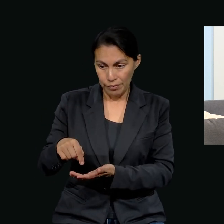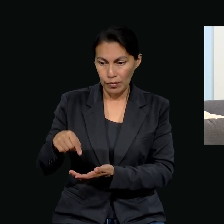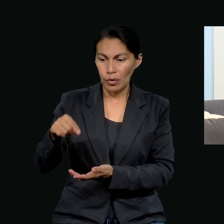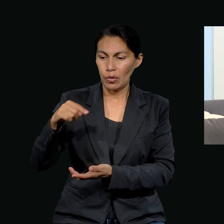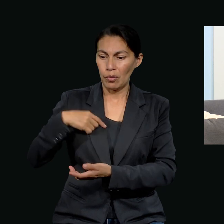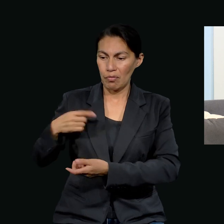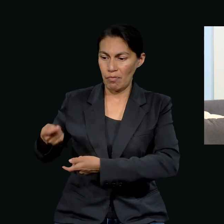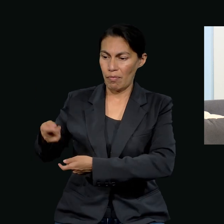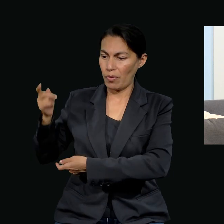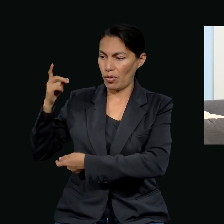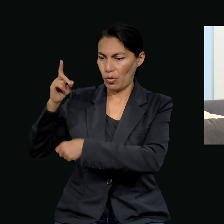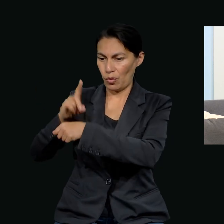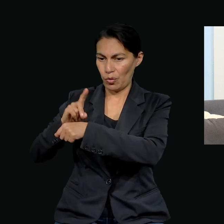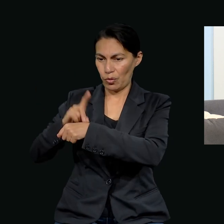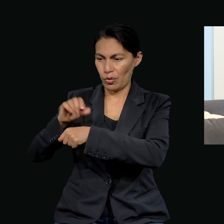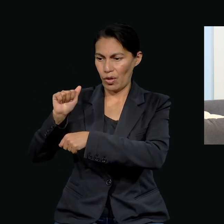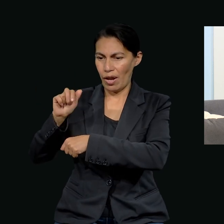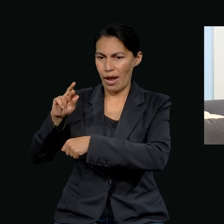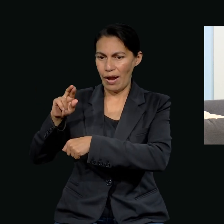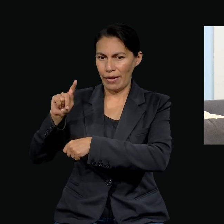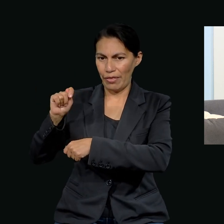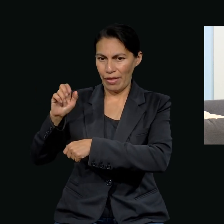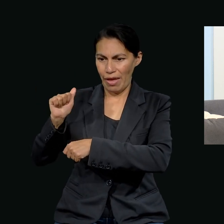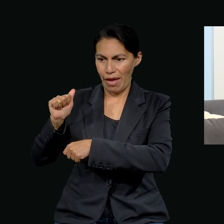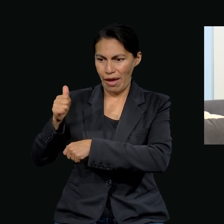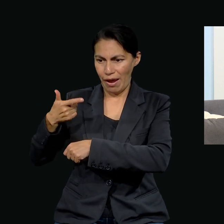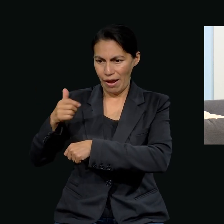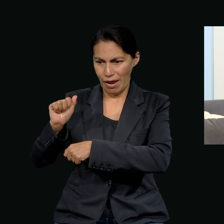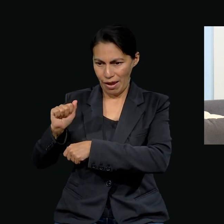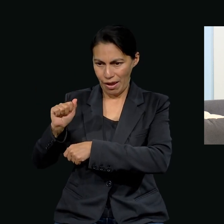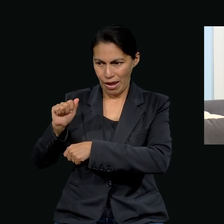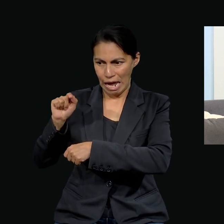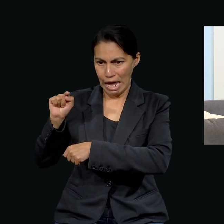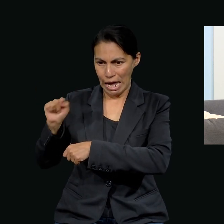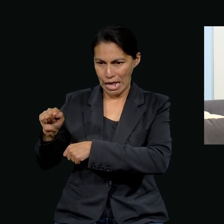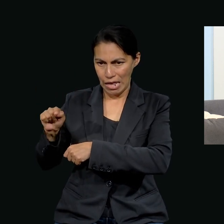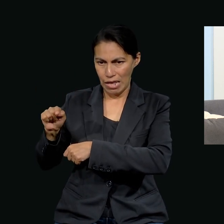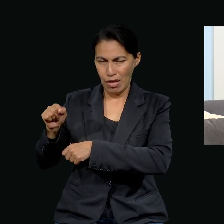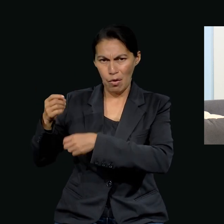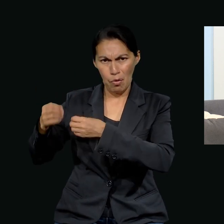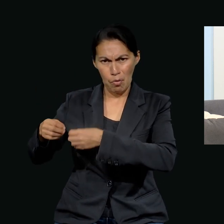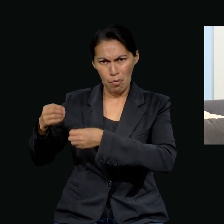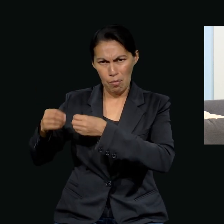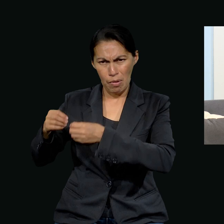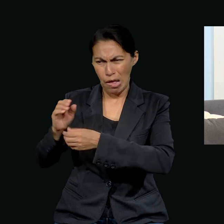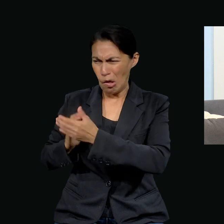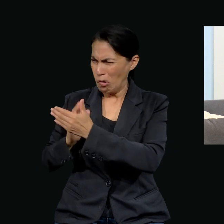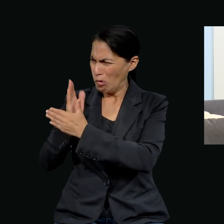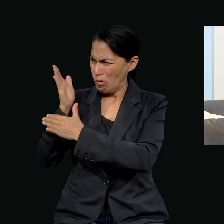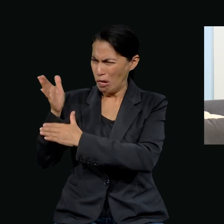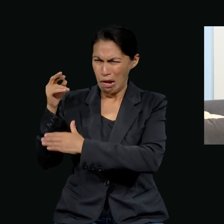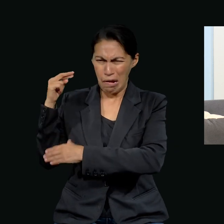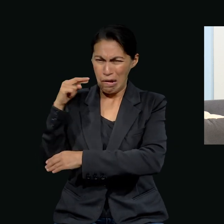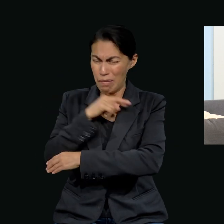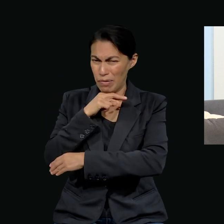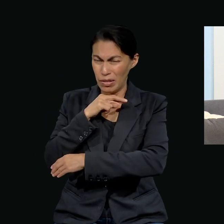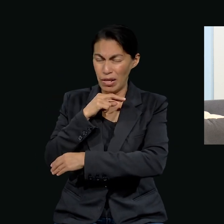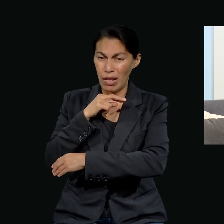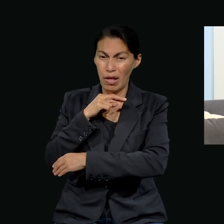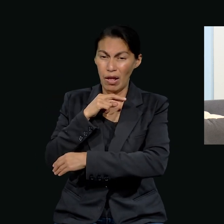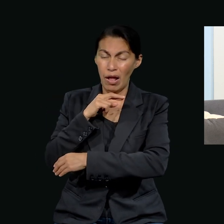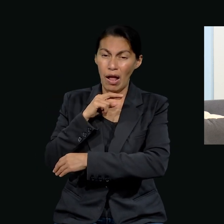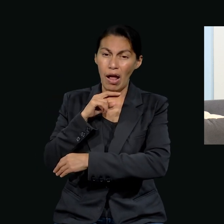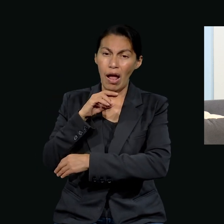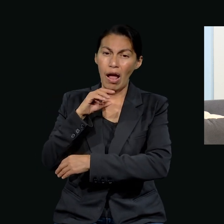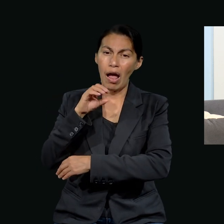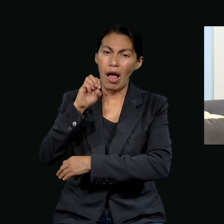vengo, estoy encargado de parte del doctor Arteaga, que no pudo estar presente en esta entrevista porque él tuvo que salir urgente para una